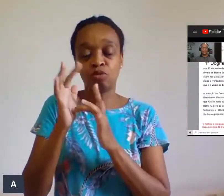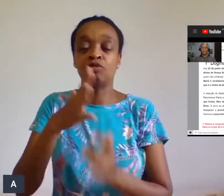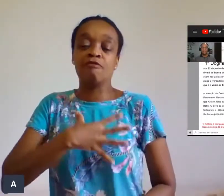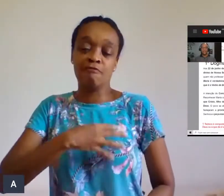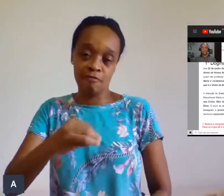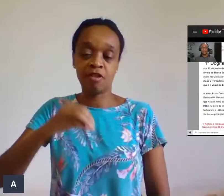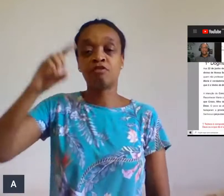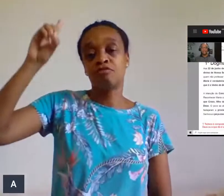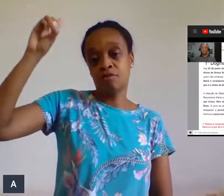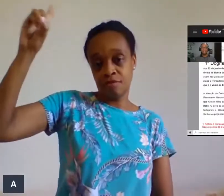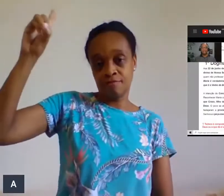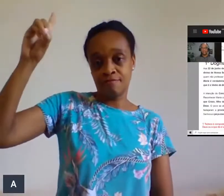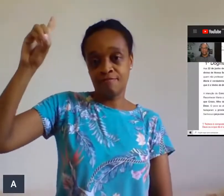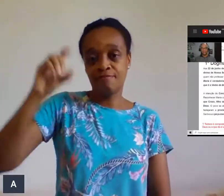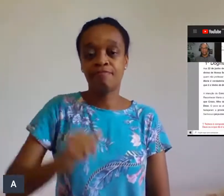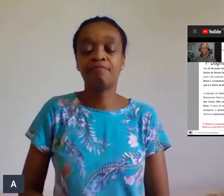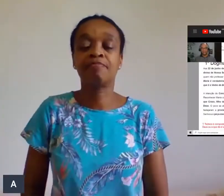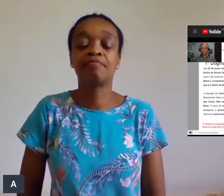Maria é mãe de Deus.